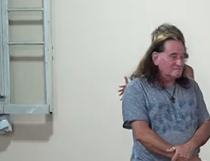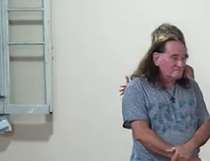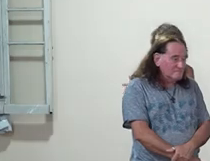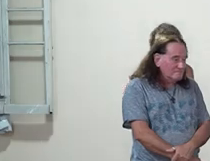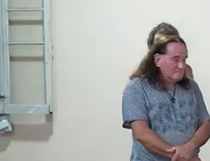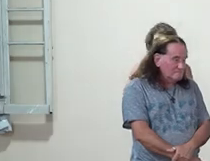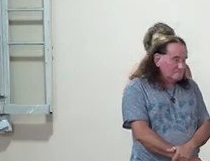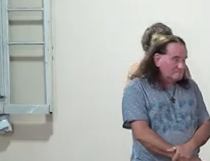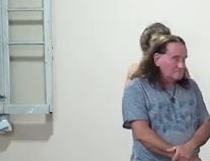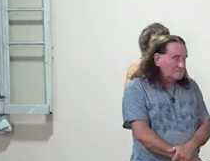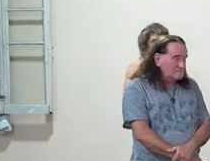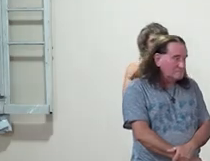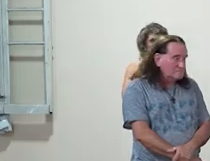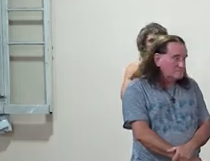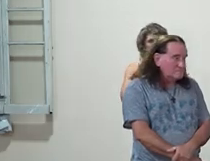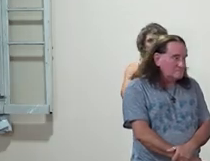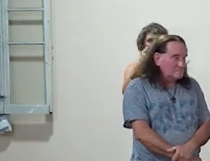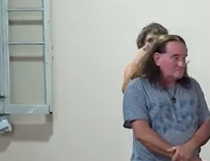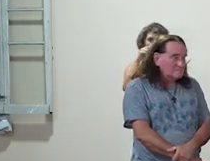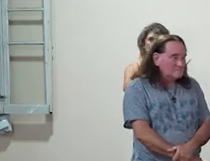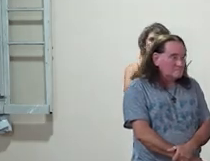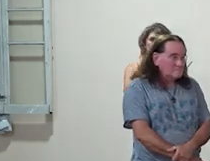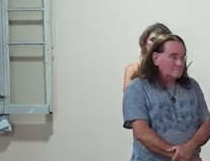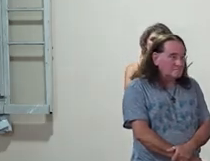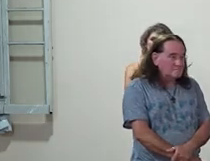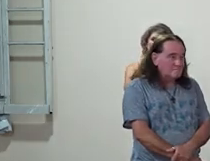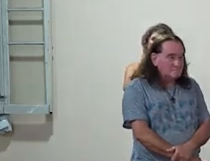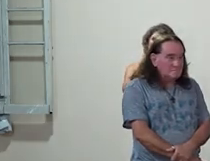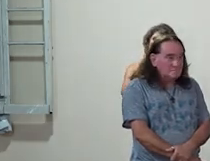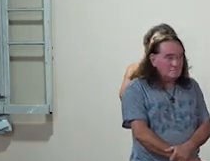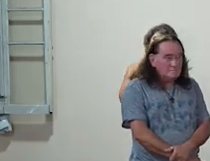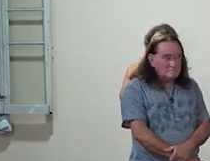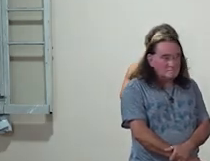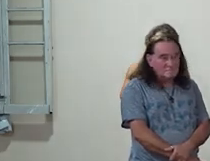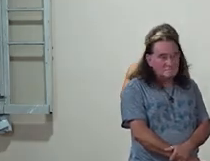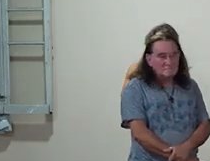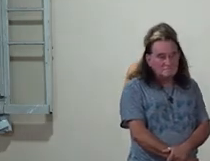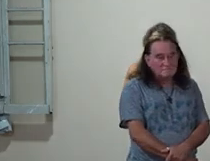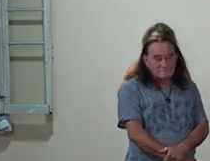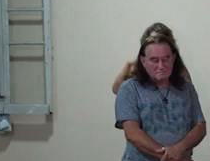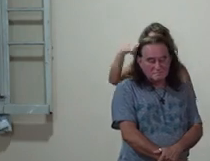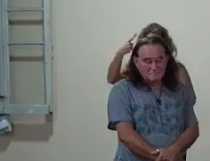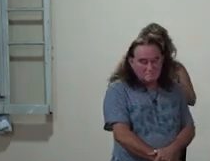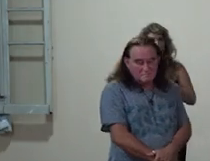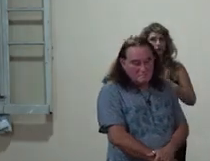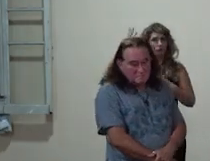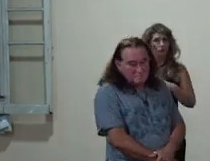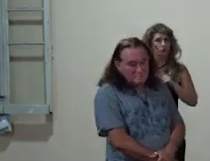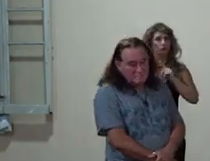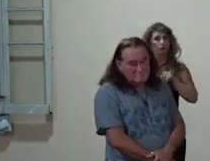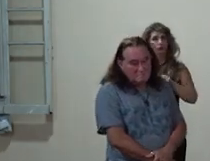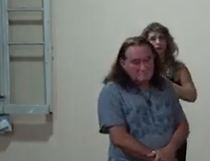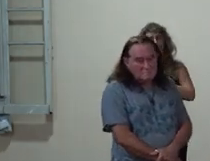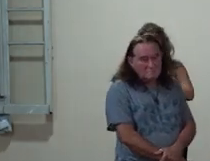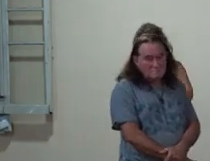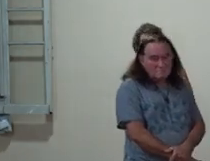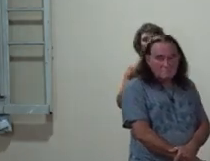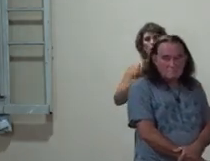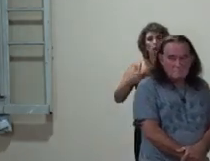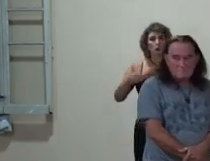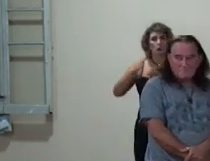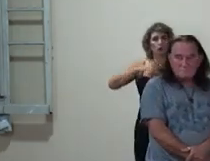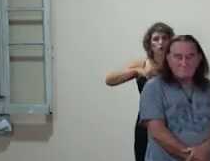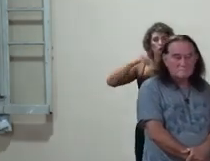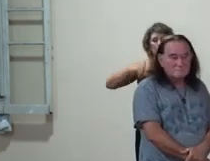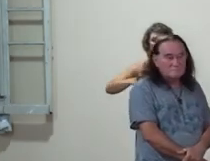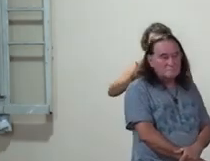nós temos aqui, olha aqui, está aqui, semana que vem vai acontecer o começo da obra,